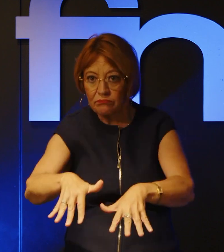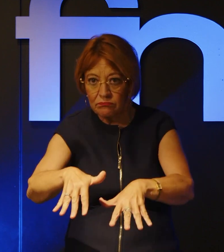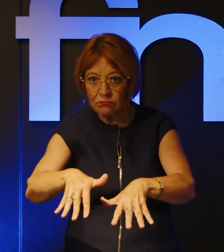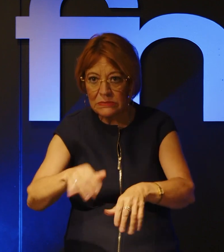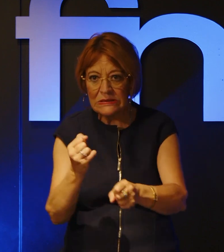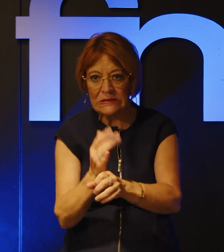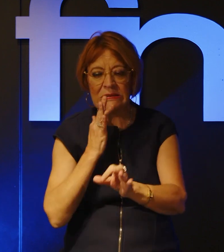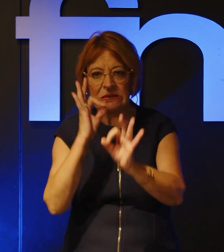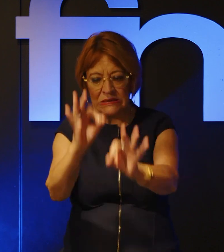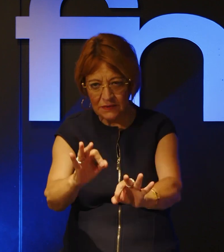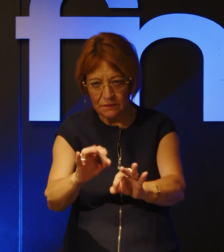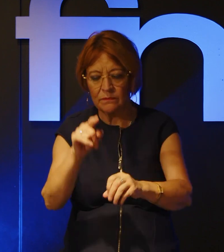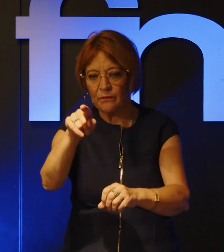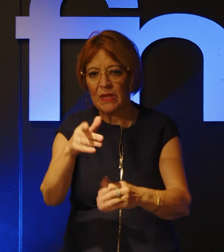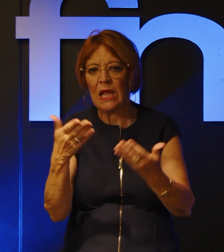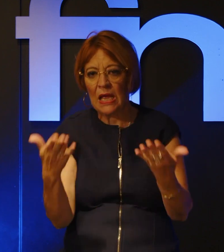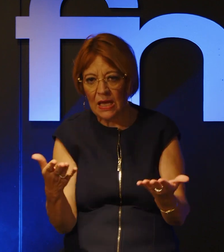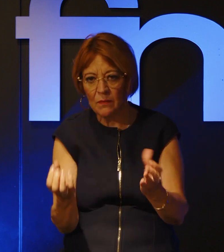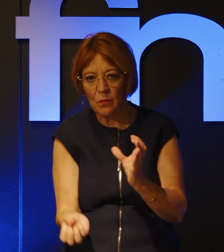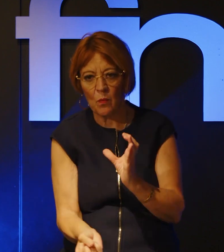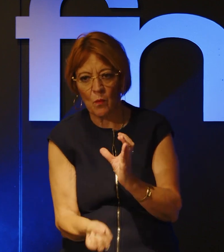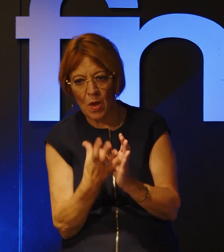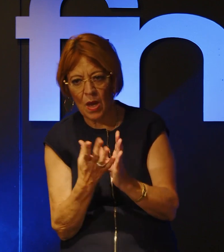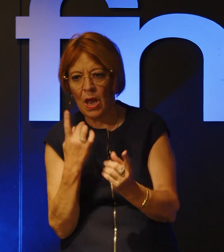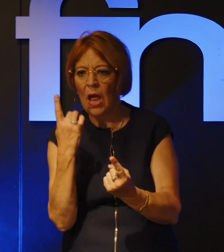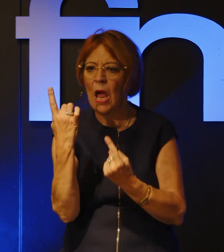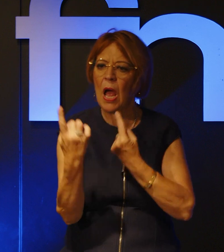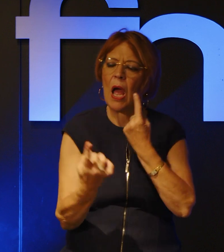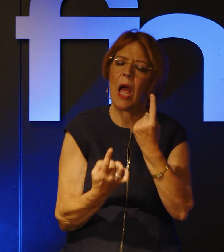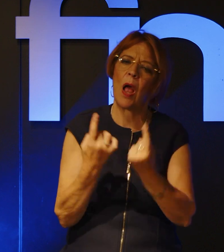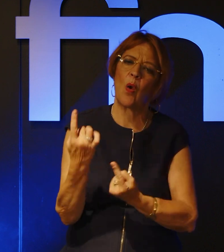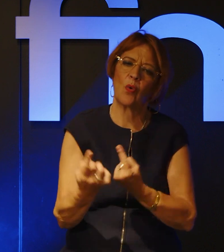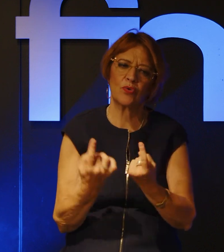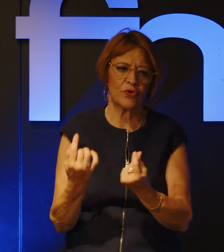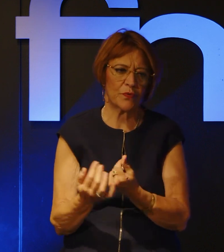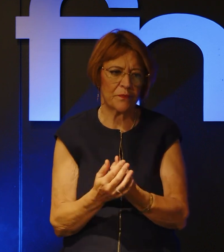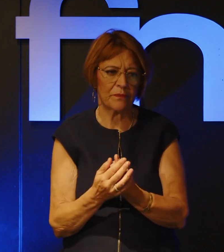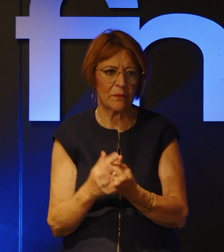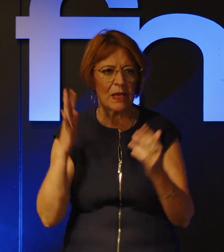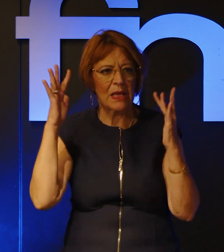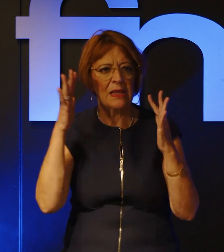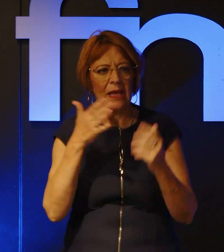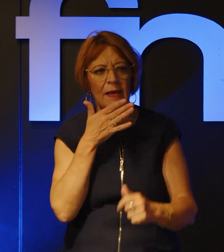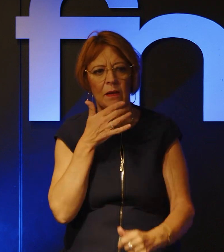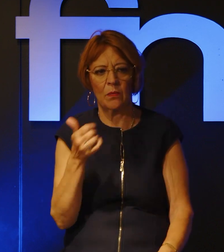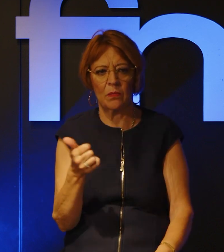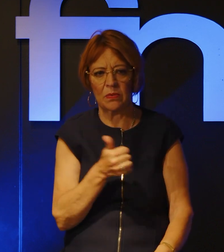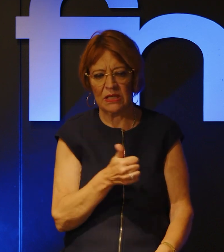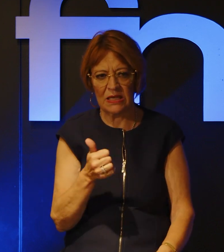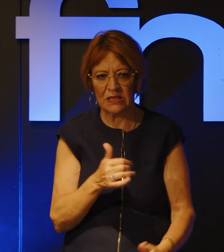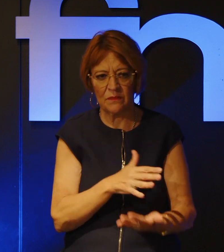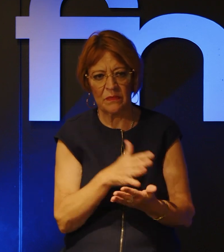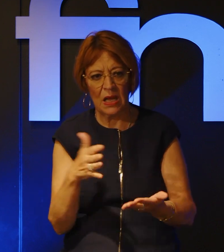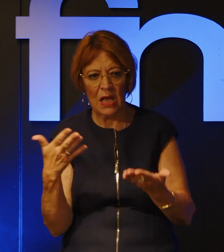funciona e portanto é a partir daqui também que se criam alo alguns eh dos ideais de belea transportados até